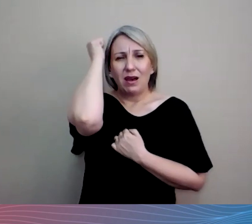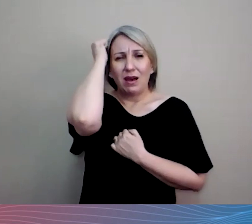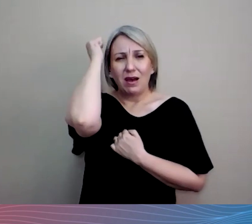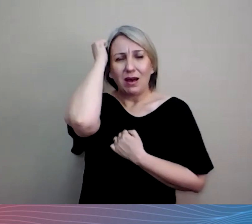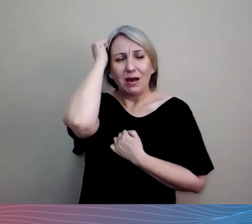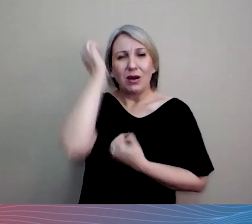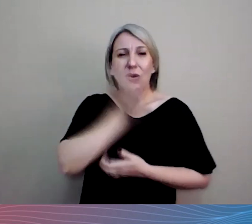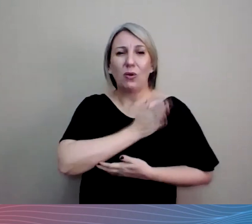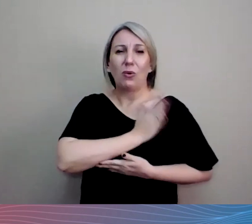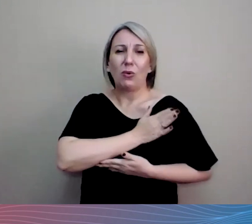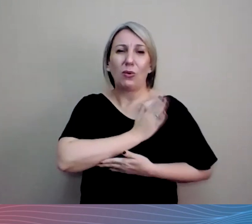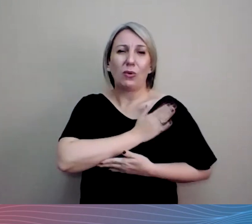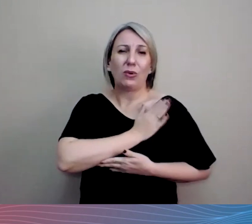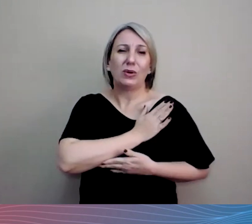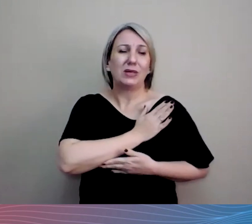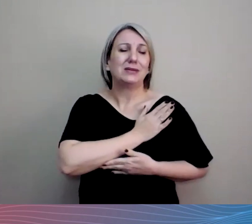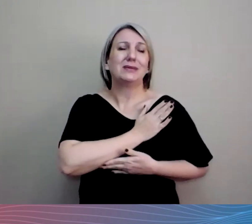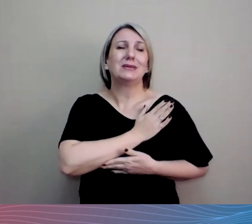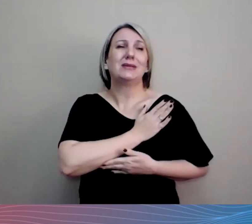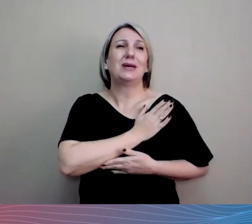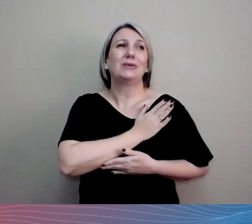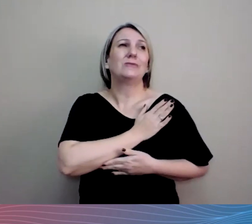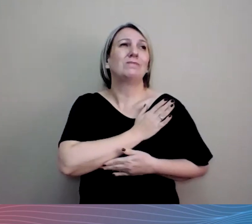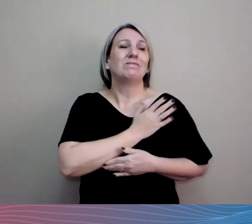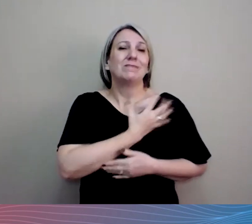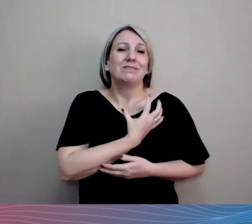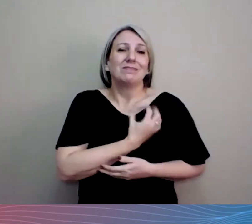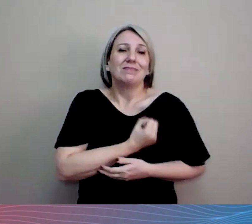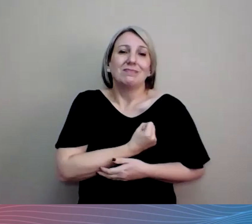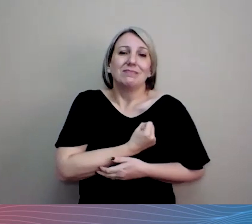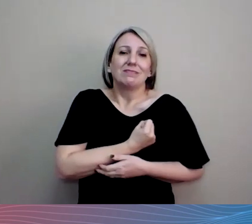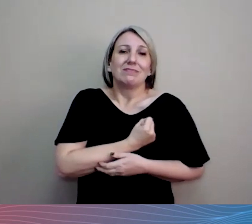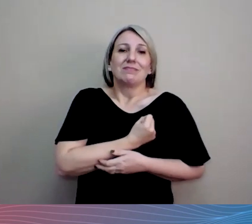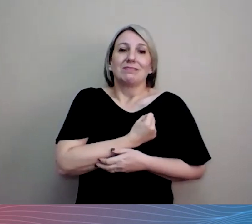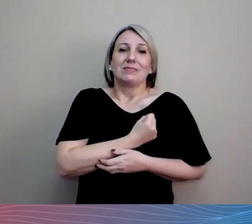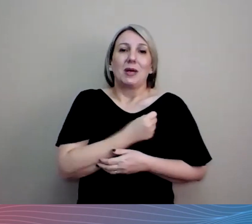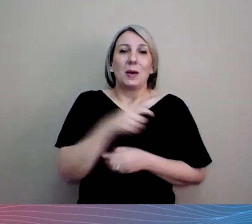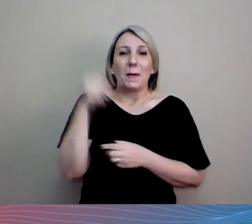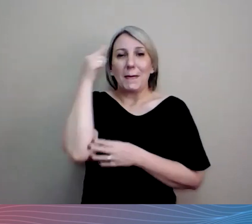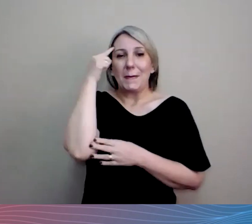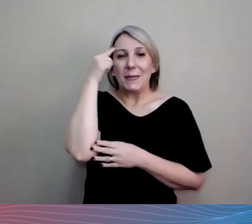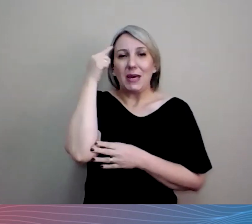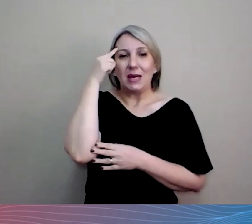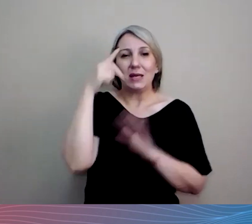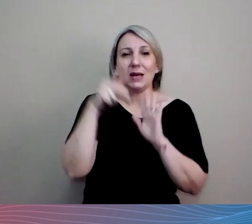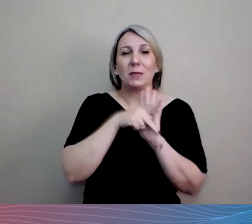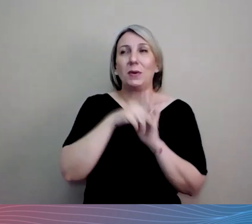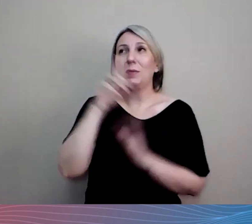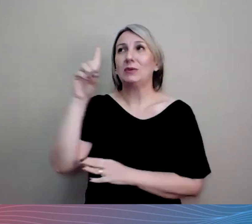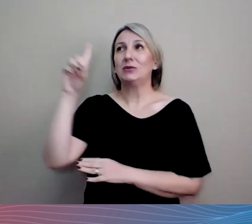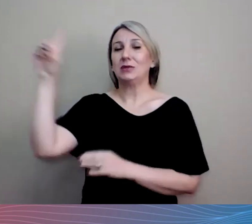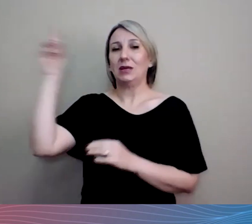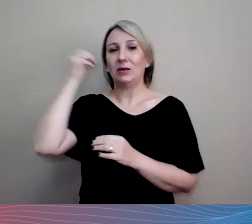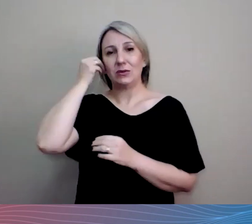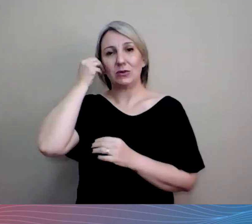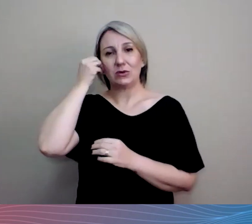isso? Essa é a maior bênção que nós podemos ter. Nunca se acha que você é o bom, você sabe fazer